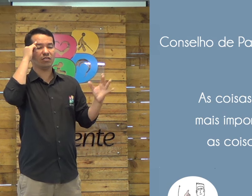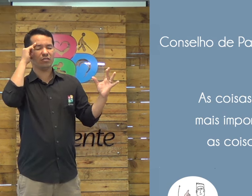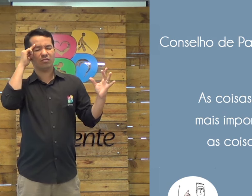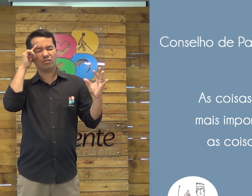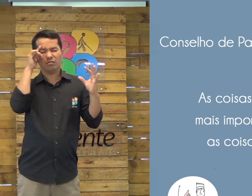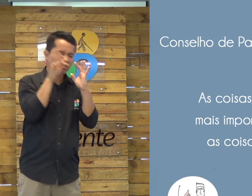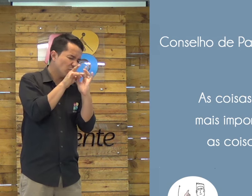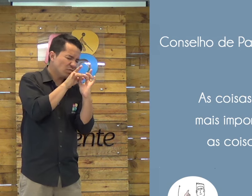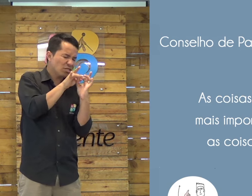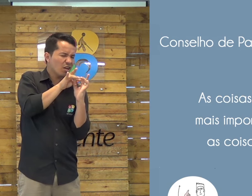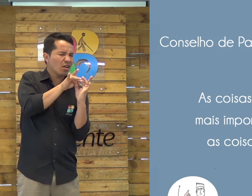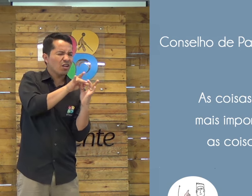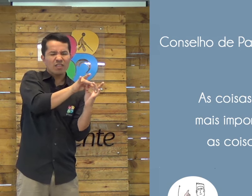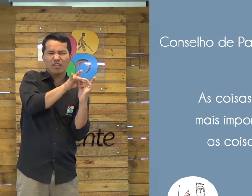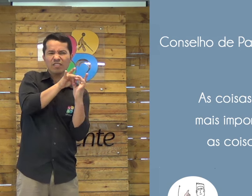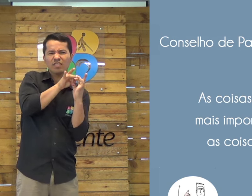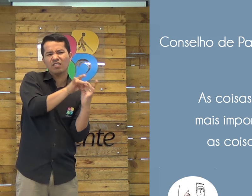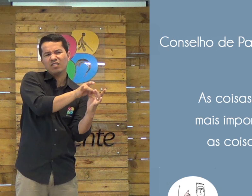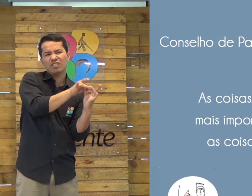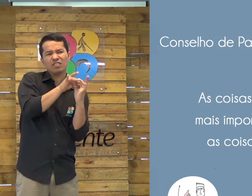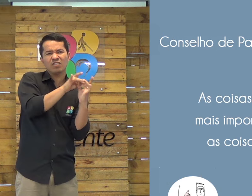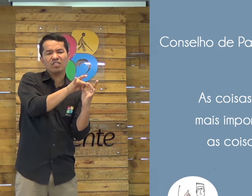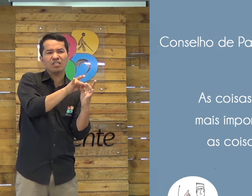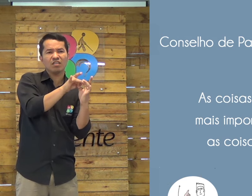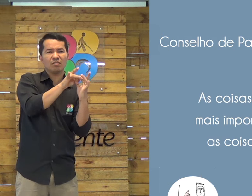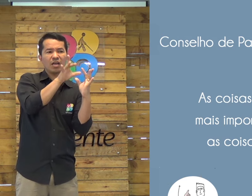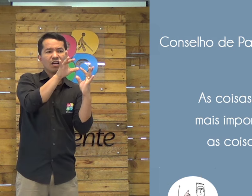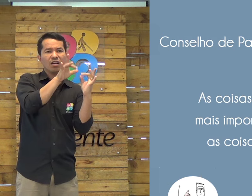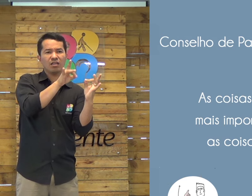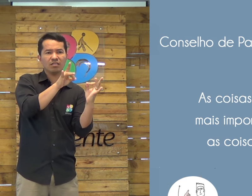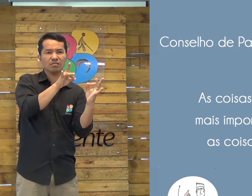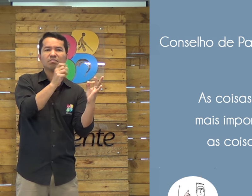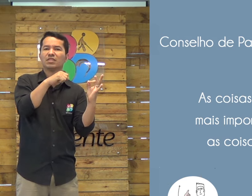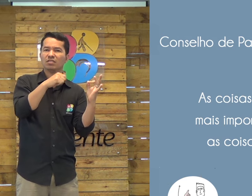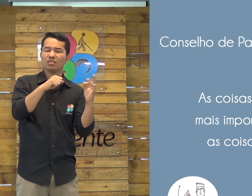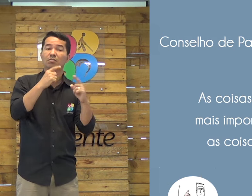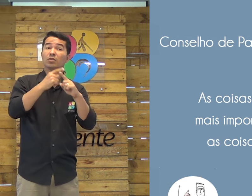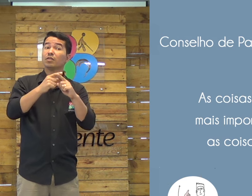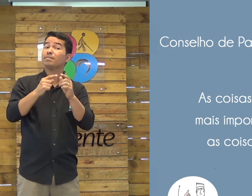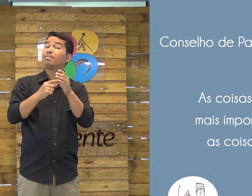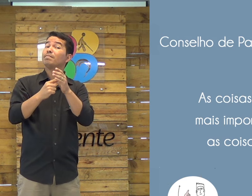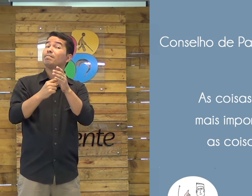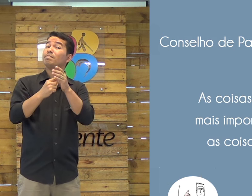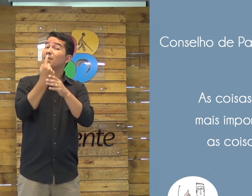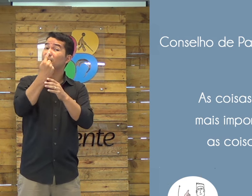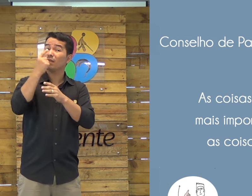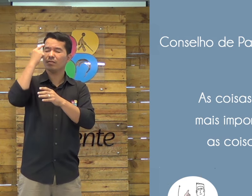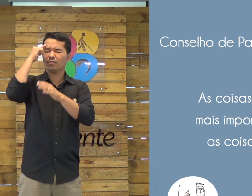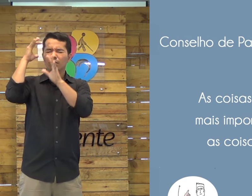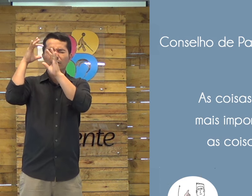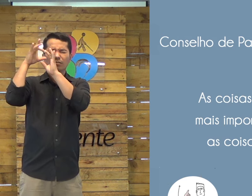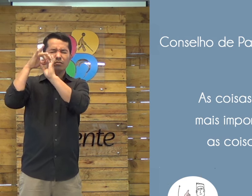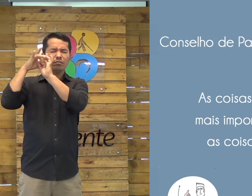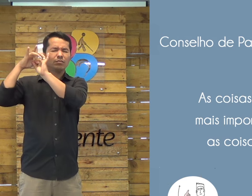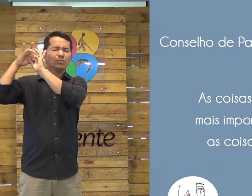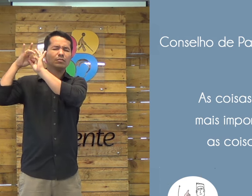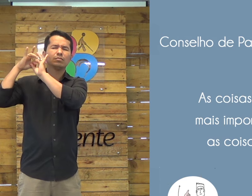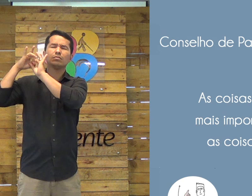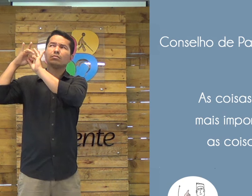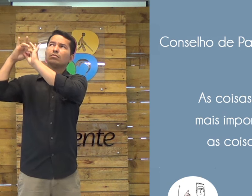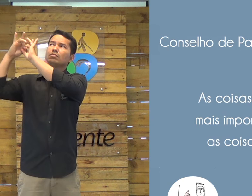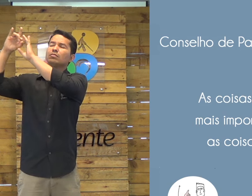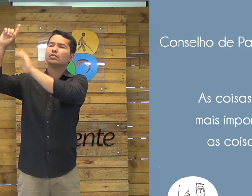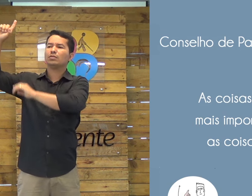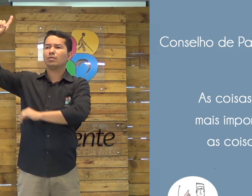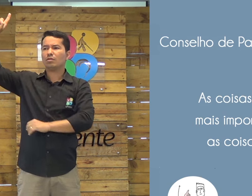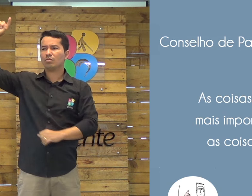digamos, a se tornar em bobas, porque voltam seus pensamentos coisas erradas, coisas que nem têm tanto valor.